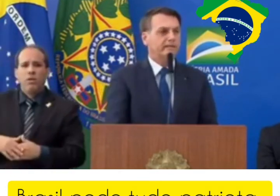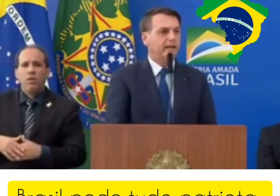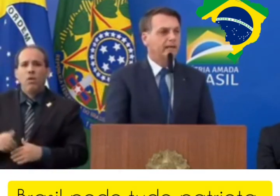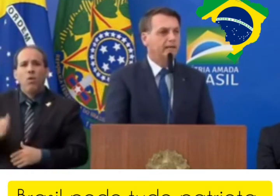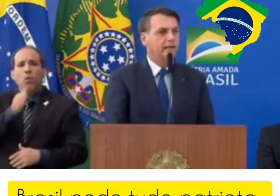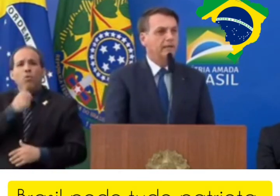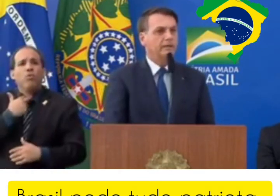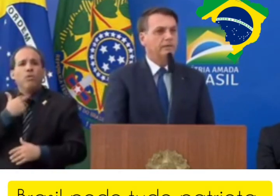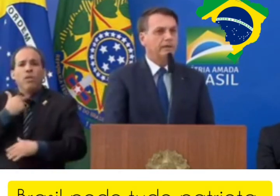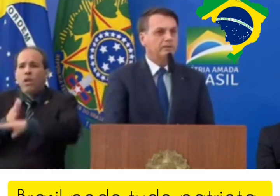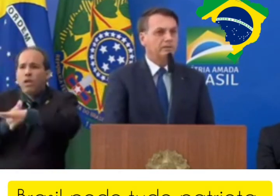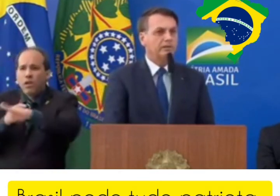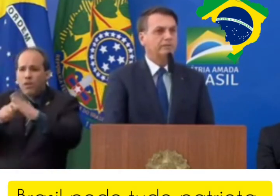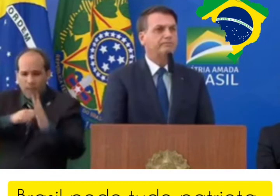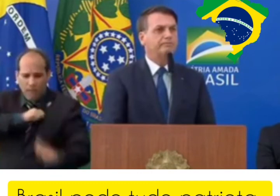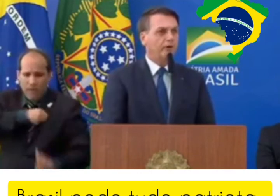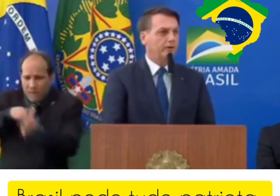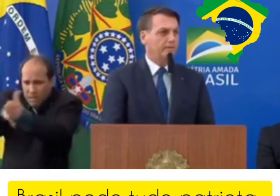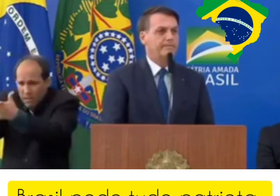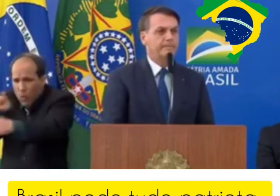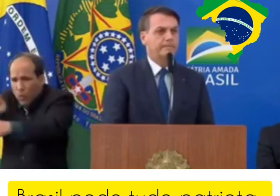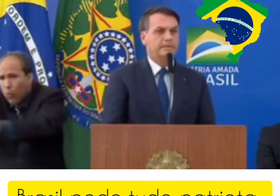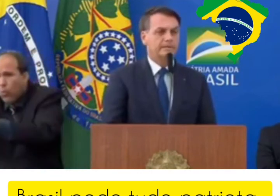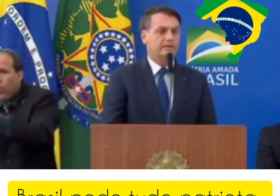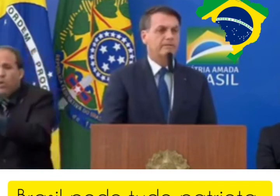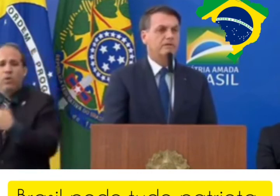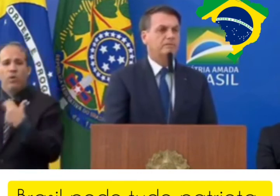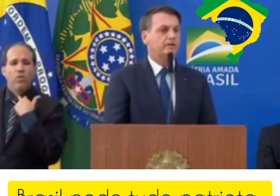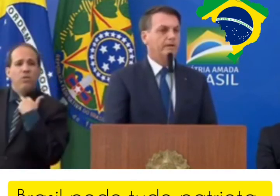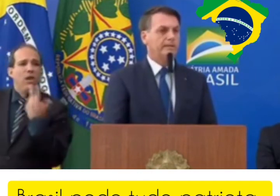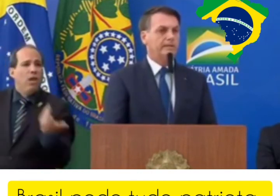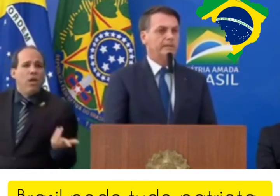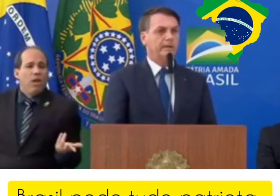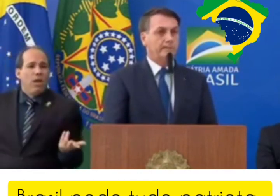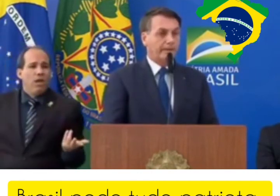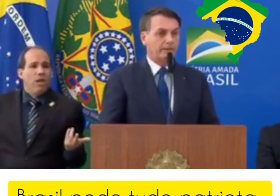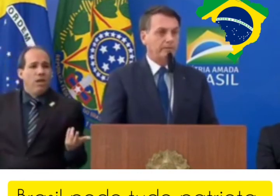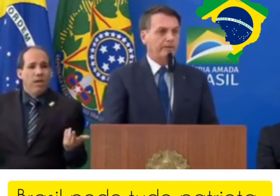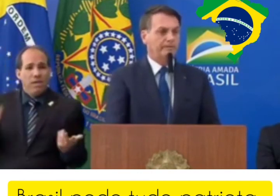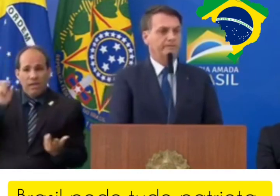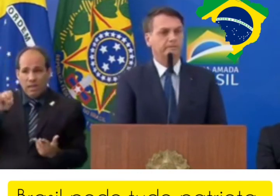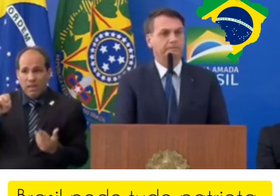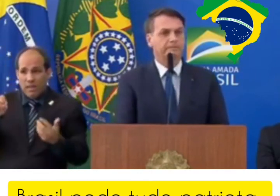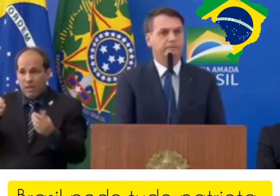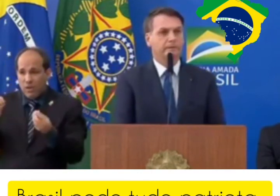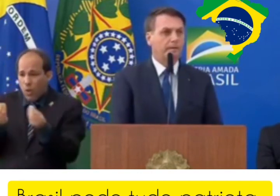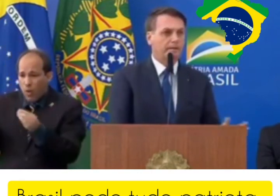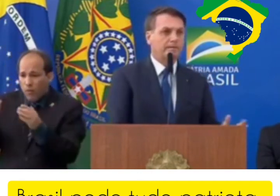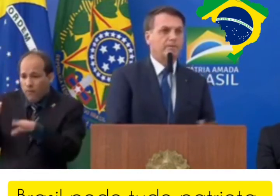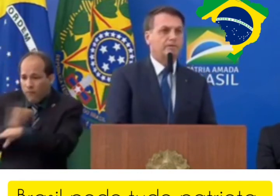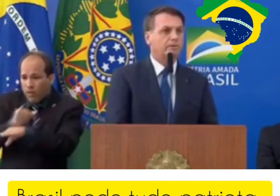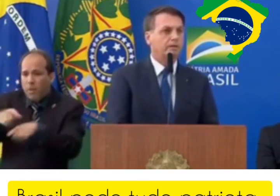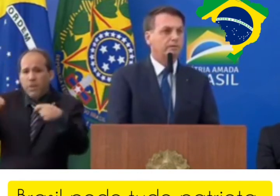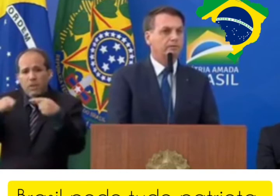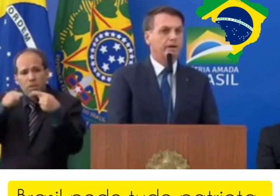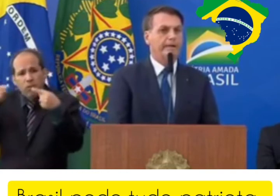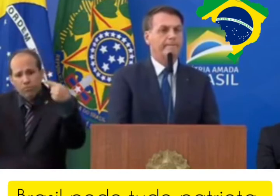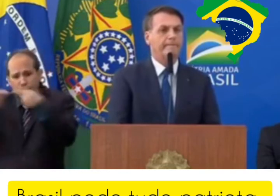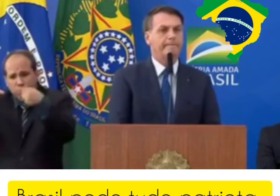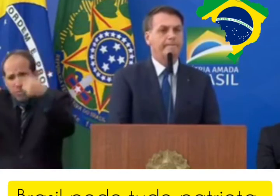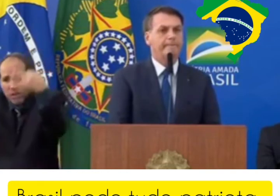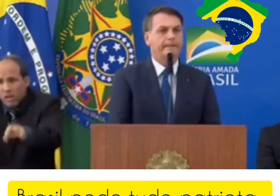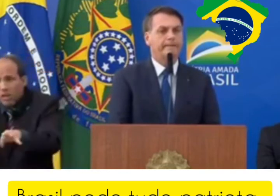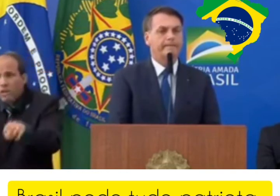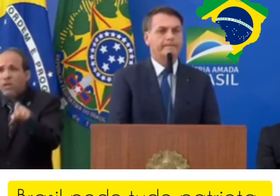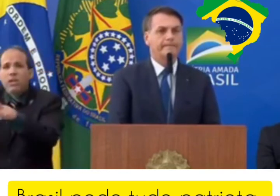como fiscalizá-la. Eu acredito que quando a gente for escrever alguma coisa, é para ser cumprido. A mesma coisa no tocante ao